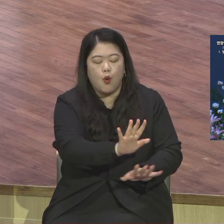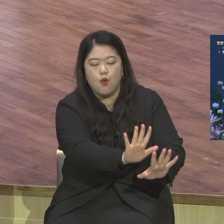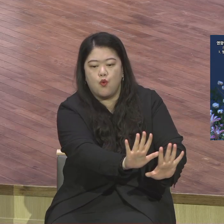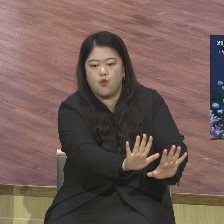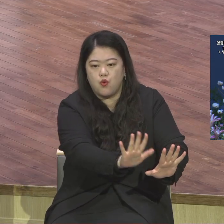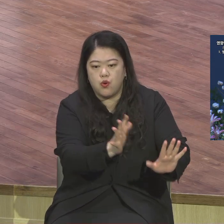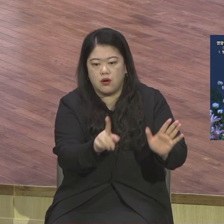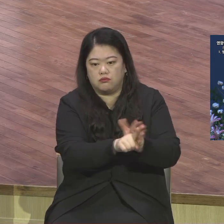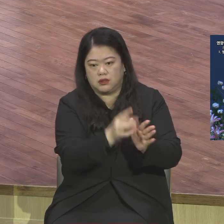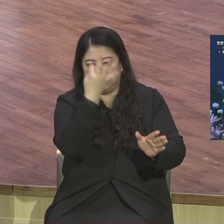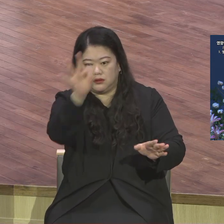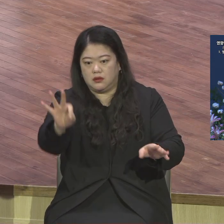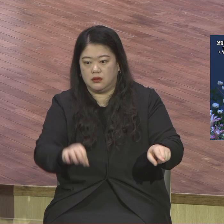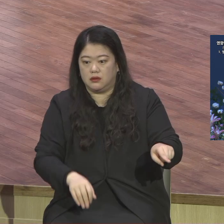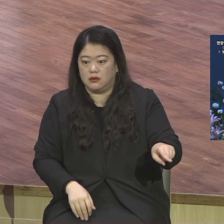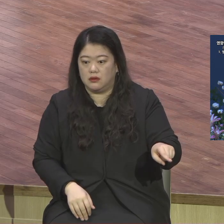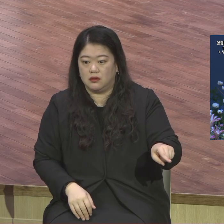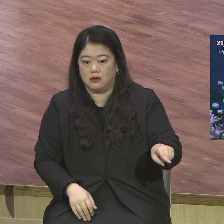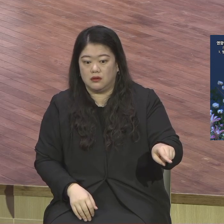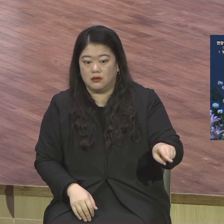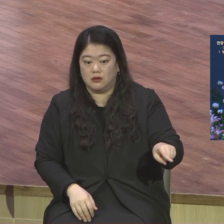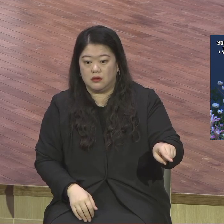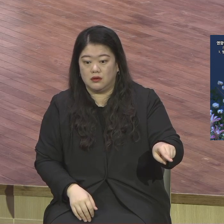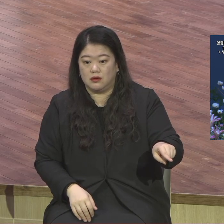있습니다. 그 결과 뭐랬냐.